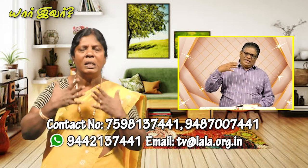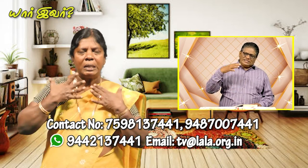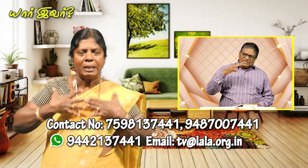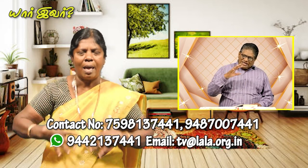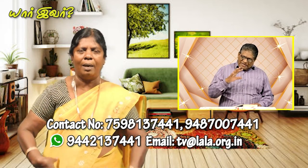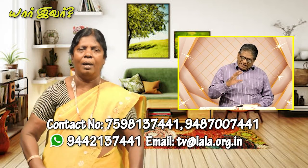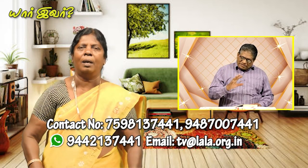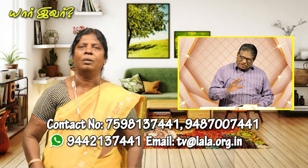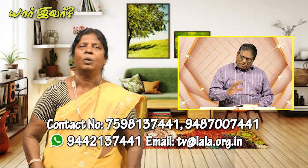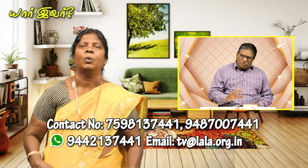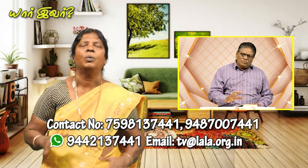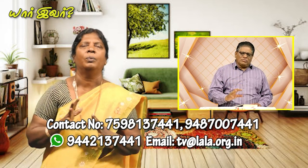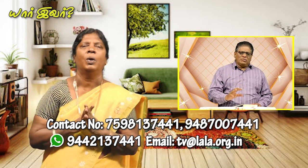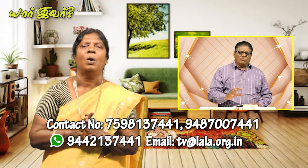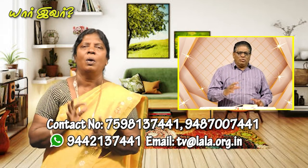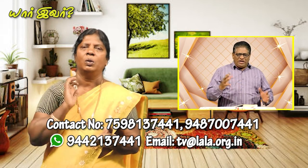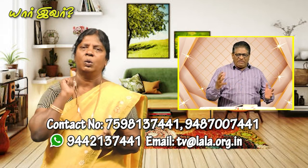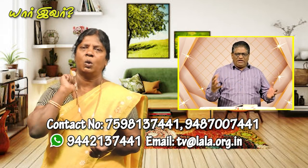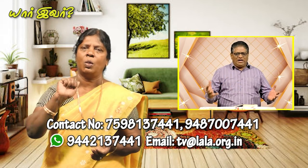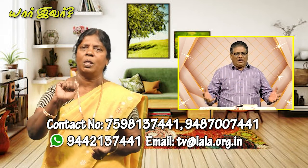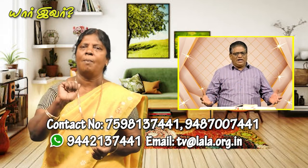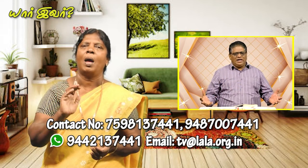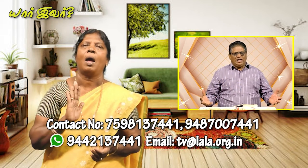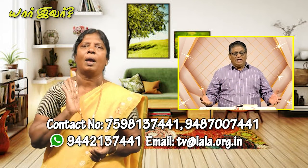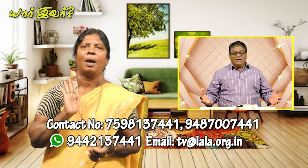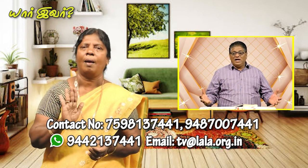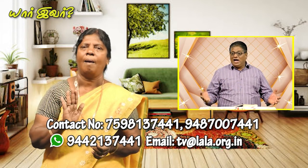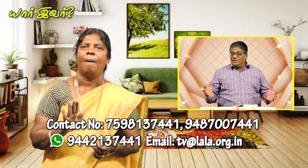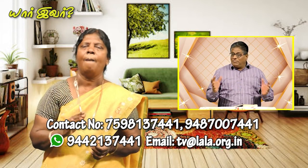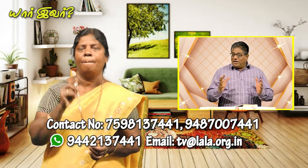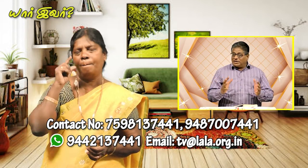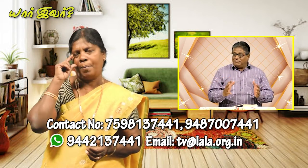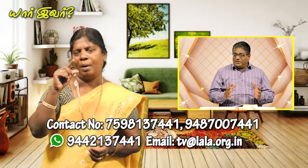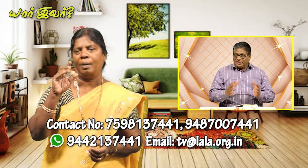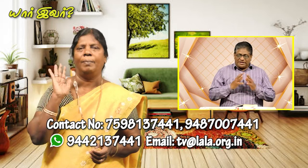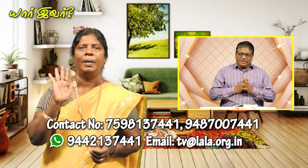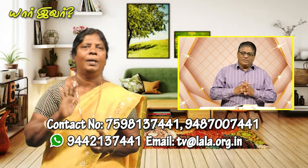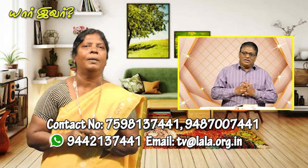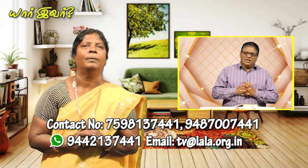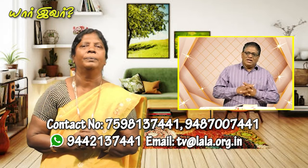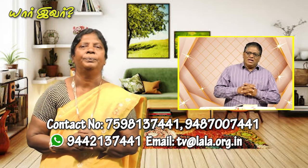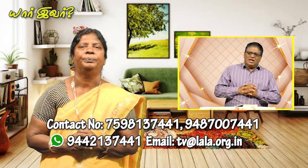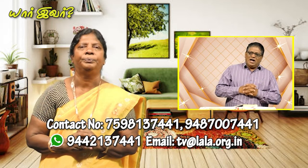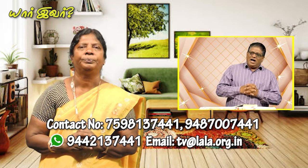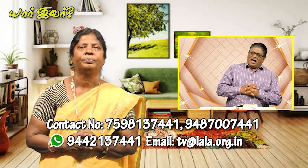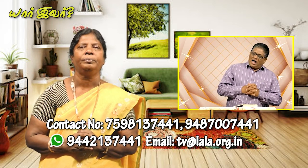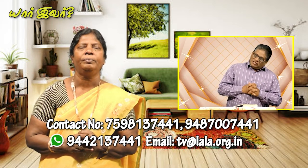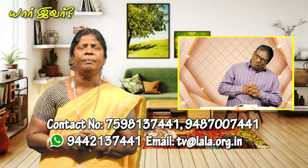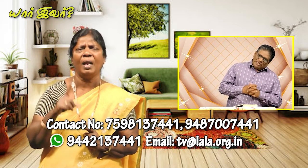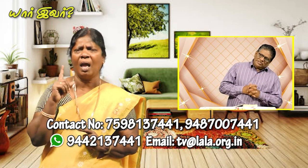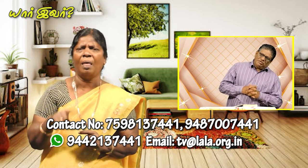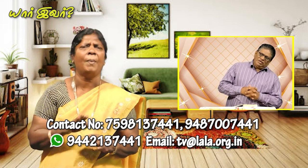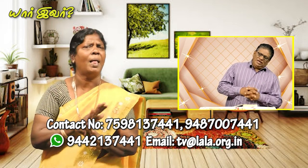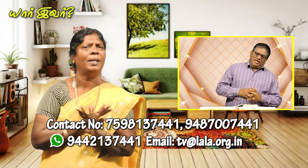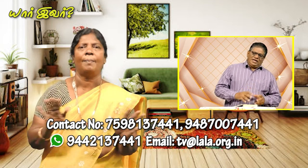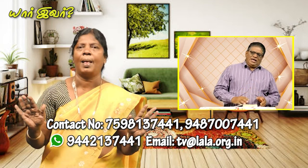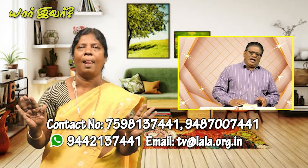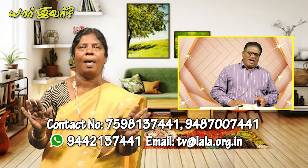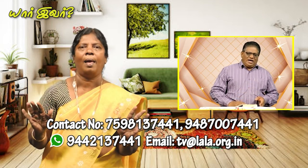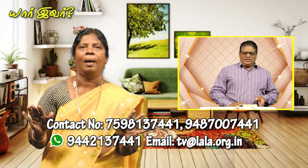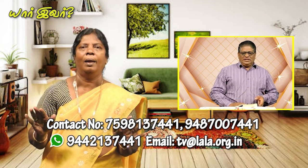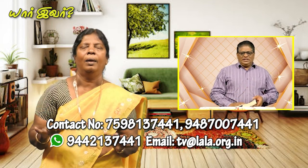அவனுடைய சரீரத்துக்கும் உரியவைகளாக அது பார்க்கப்படுகிறது. அது